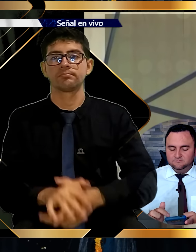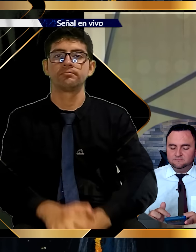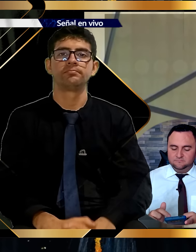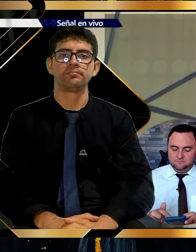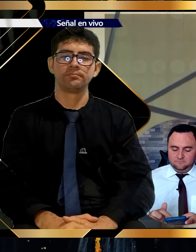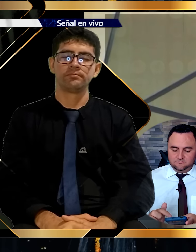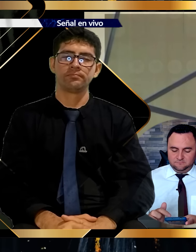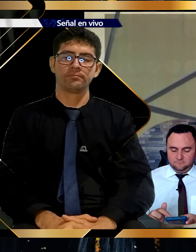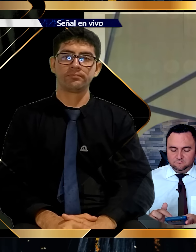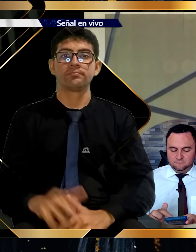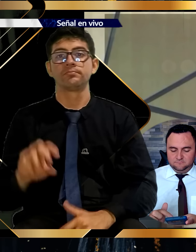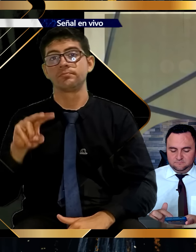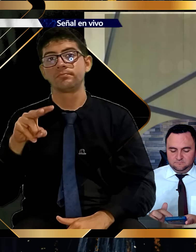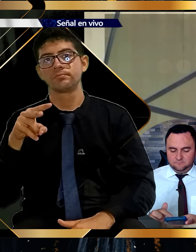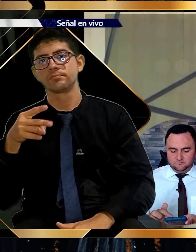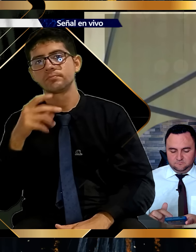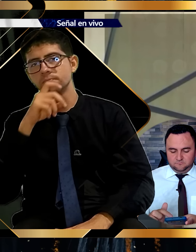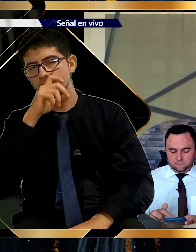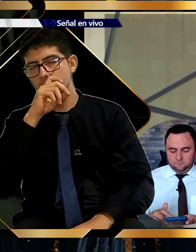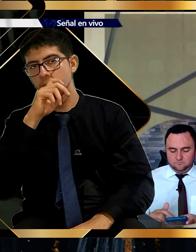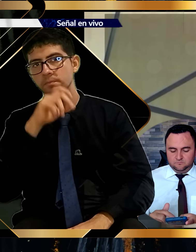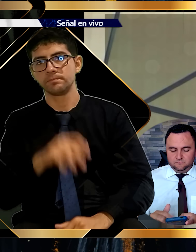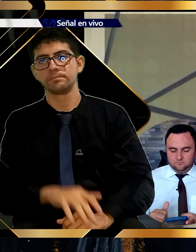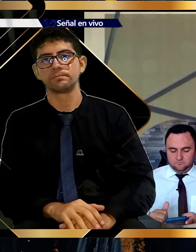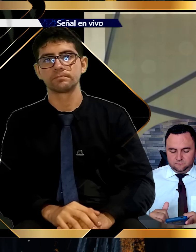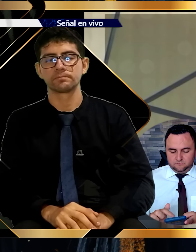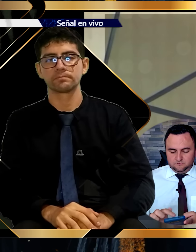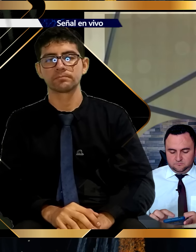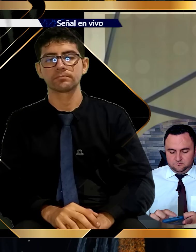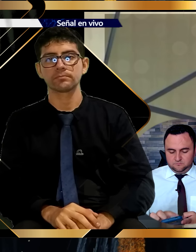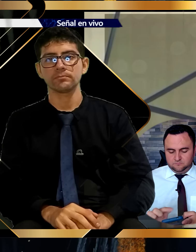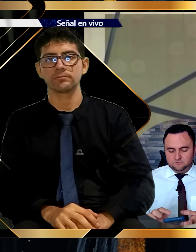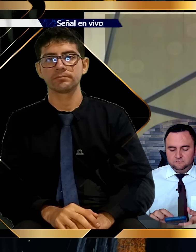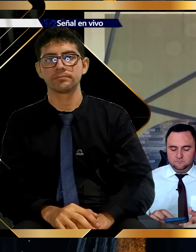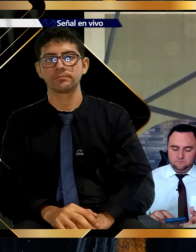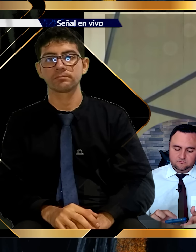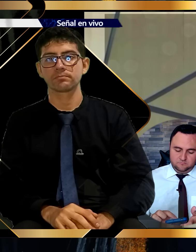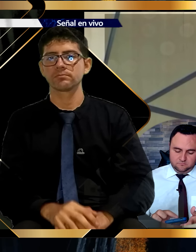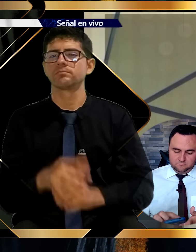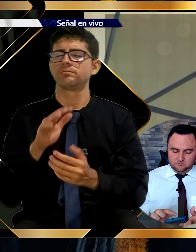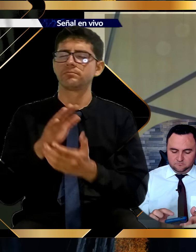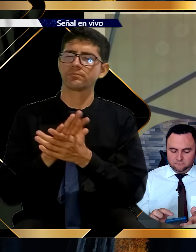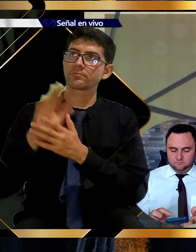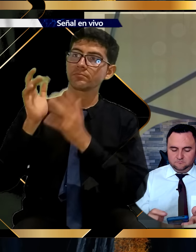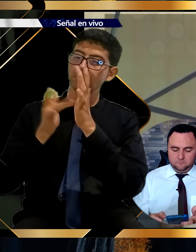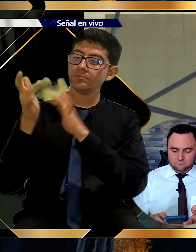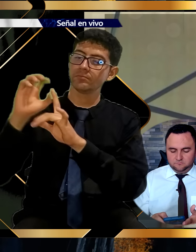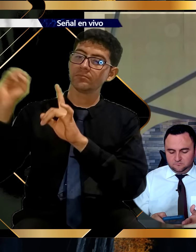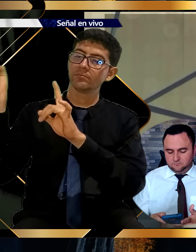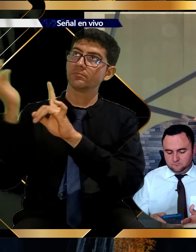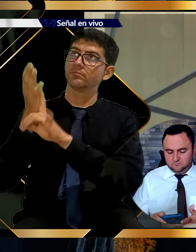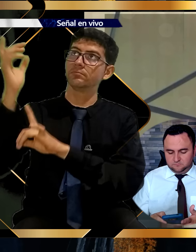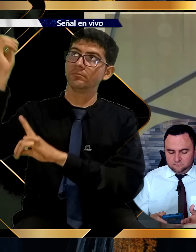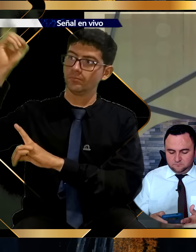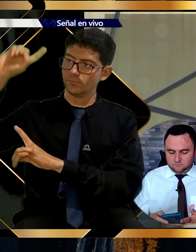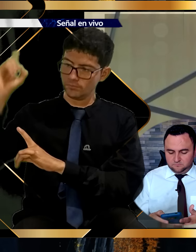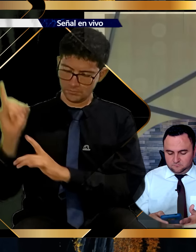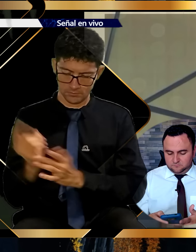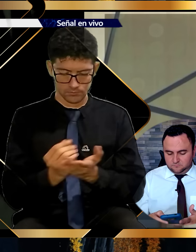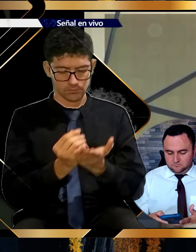En 2 de Tesalonicenses dice: pero con respecto a la venida de nuestro Señor Jesucristo y